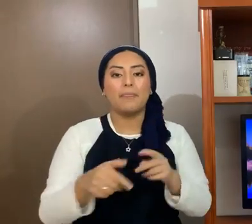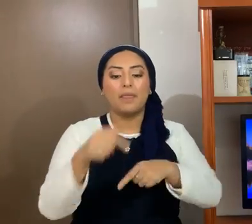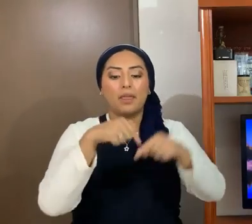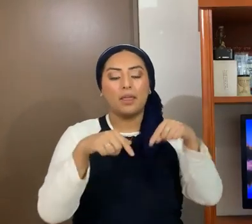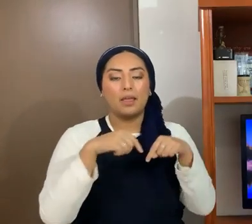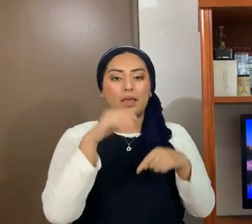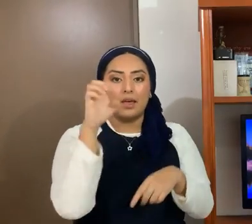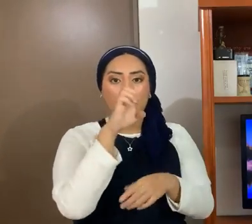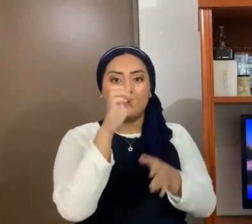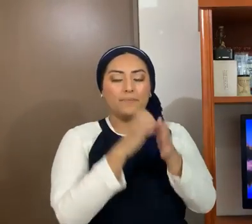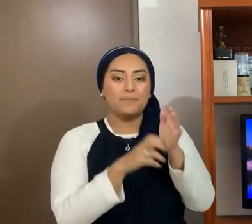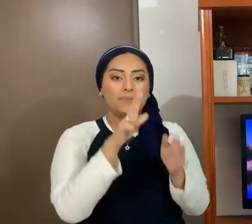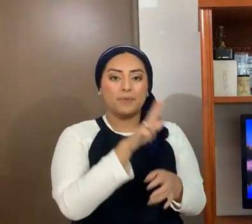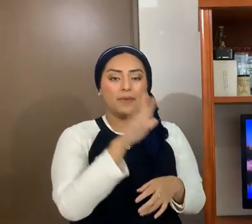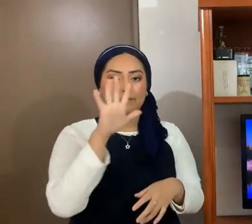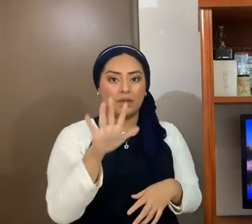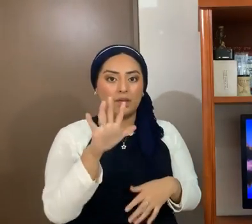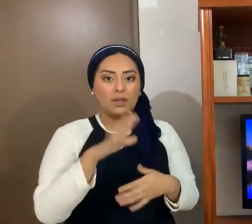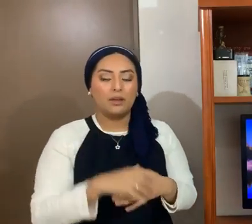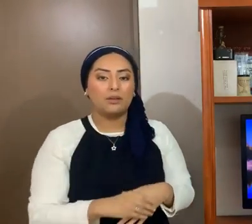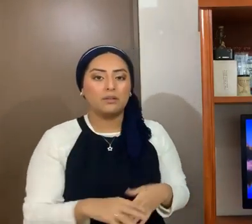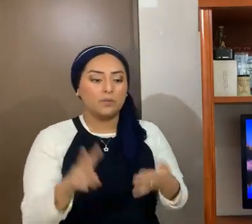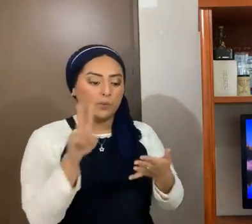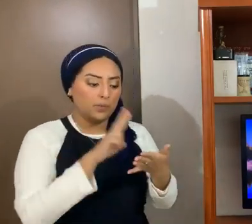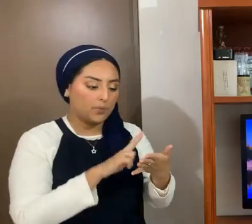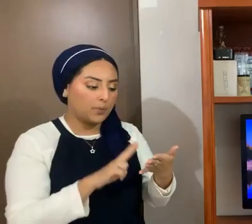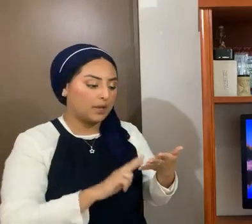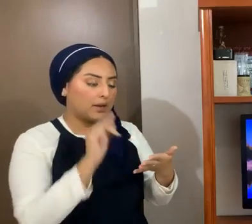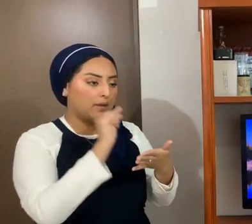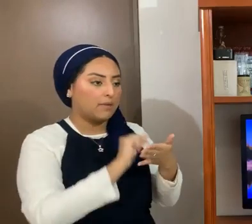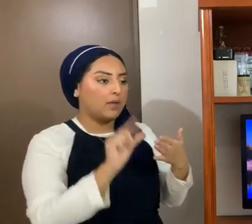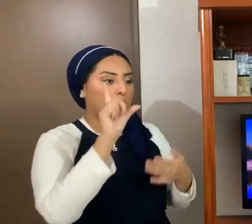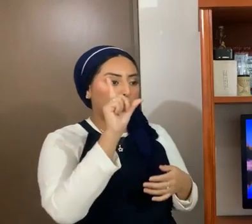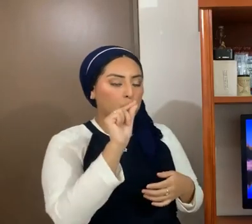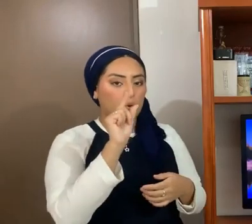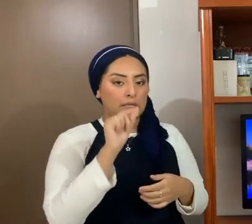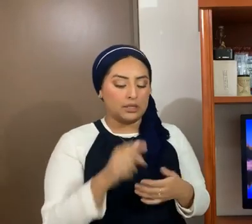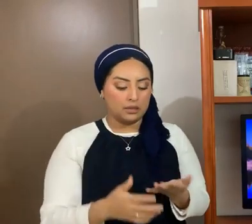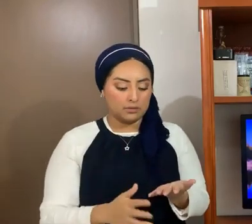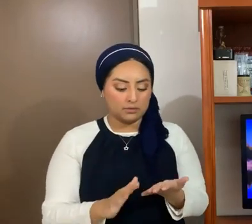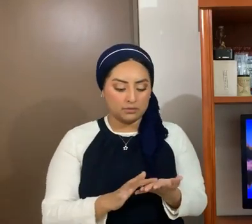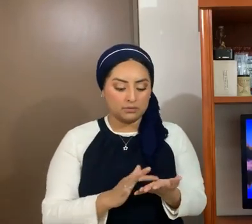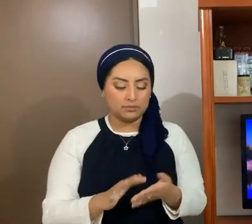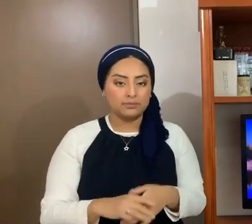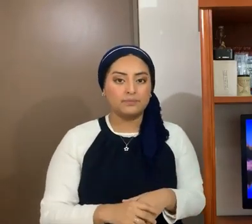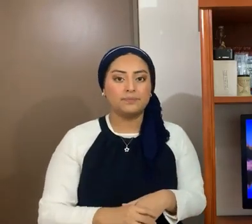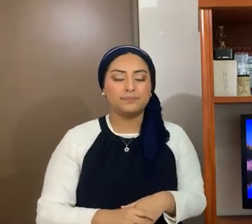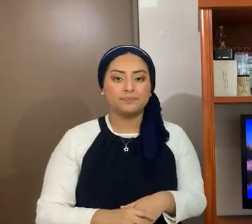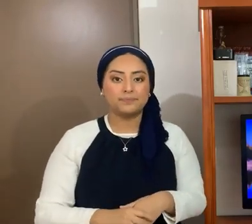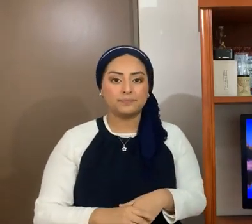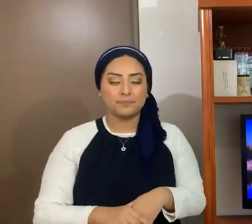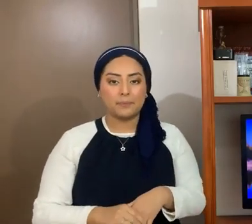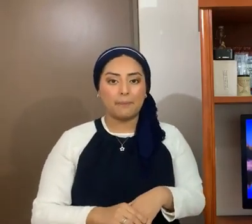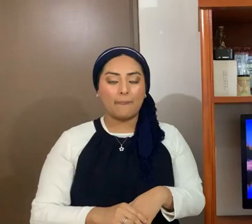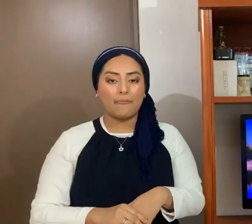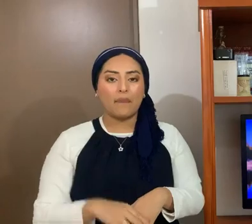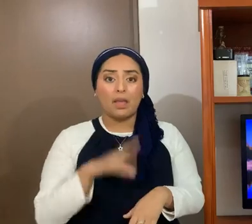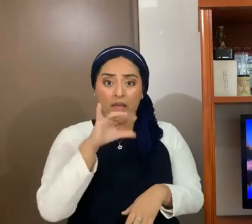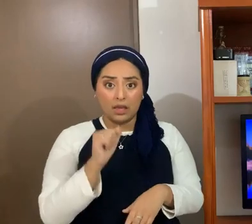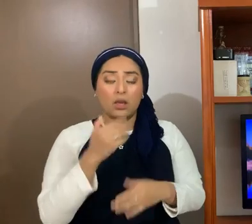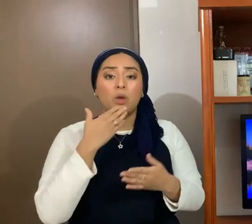Éxodo 35 y vamos a leer en el verso 20. Éxodo 35, verso 20. Entonces,